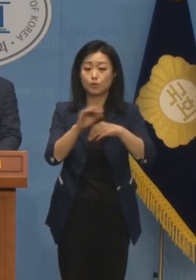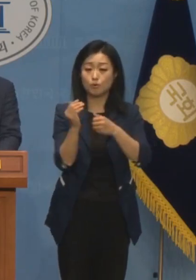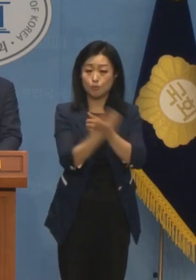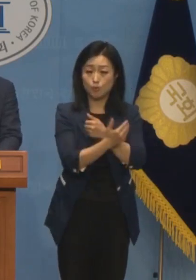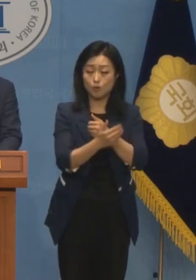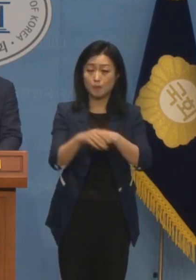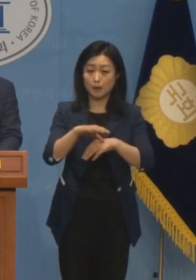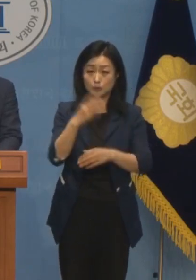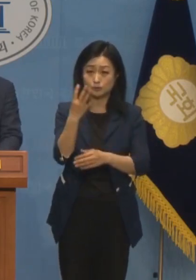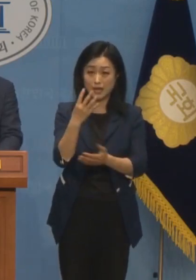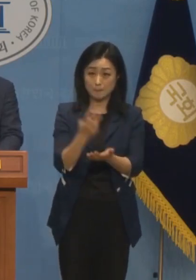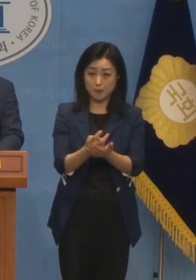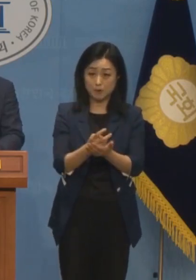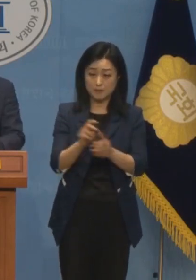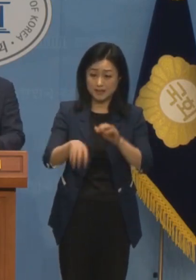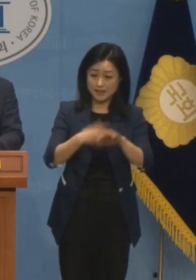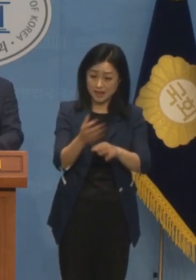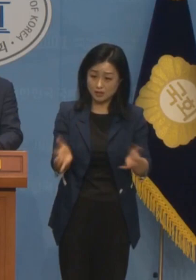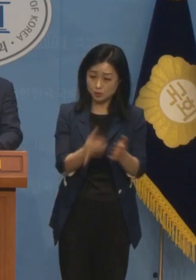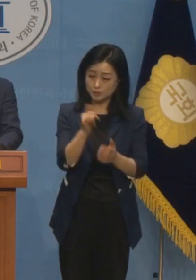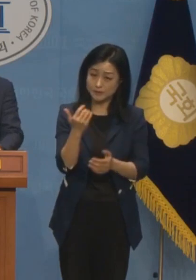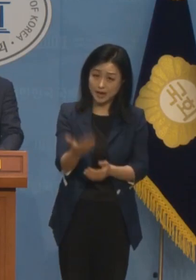방송사법은 내란 선동입니까?